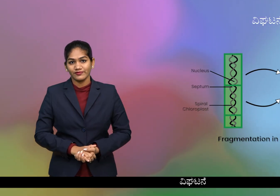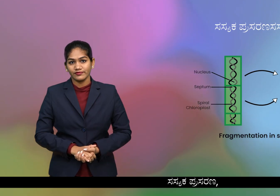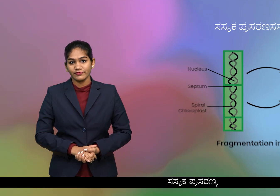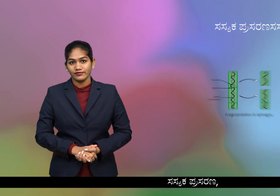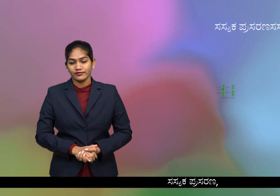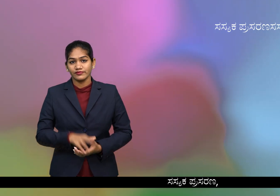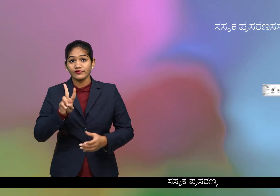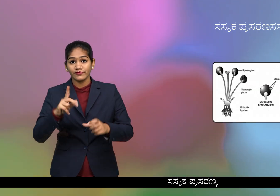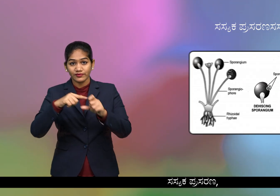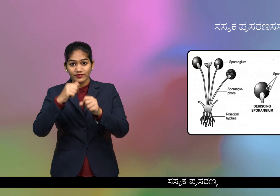ಸಸ್ಯಕ ಪ್ರಸರಣ,